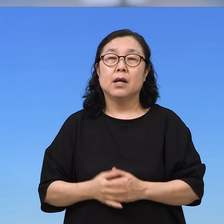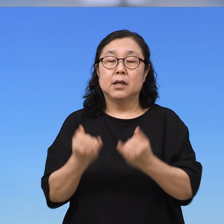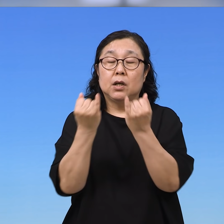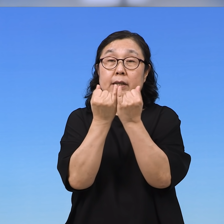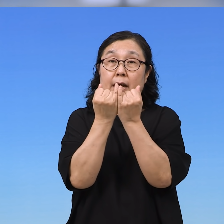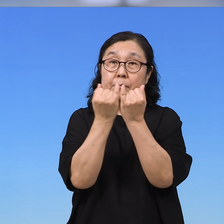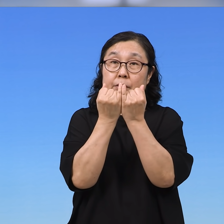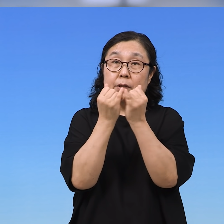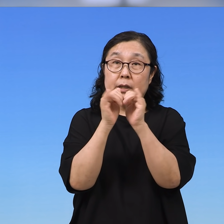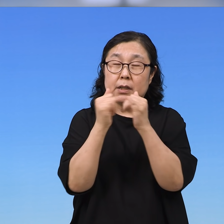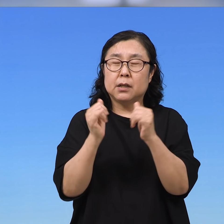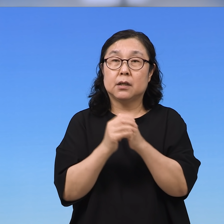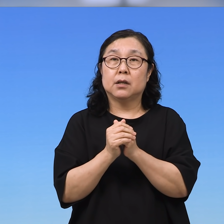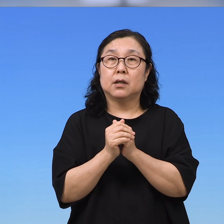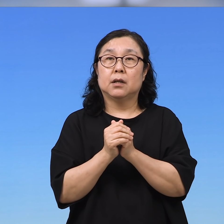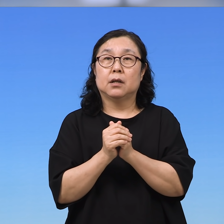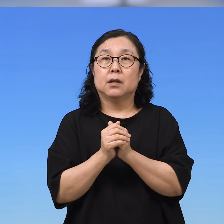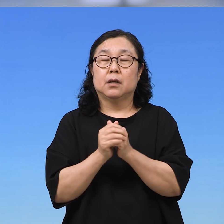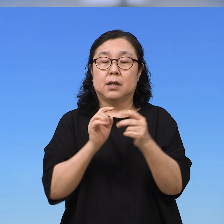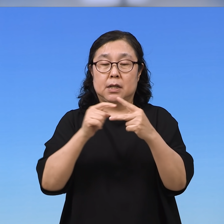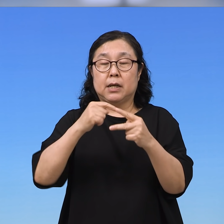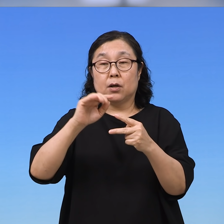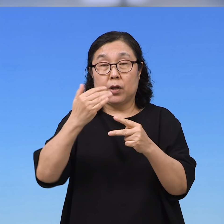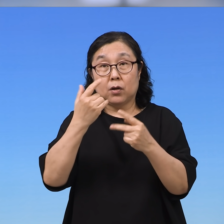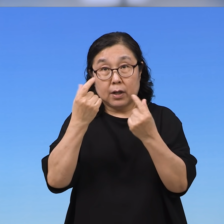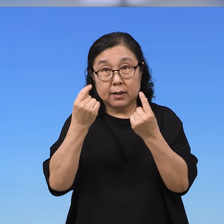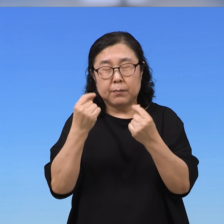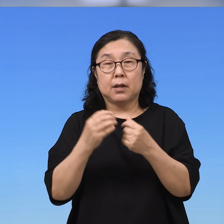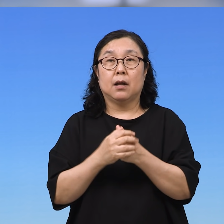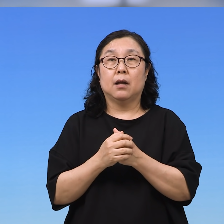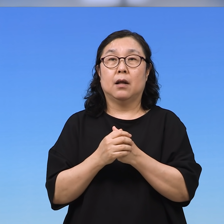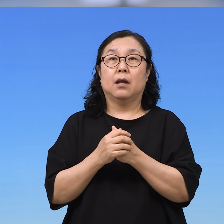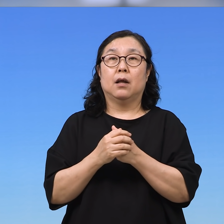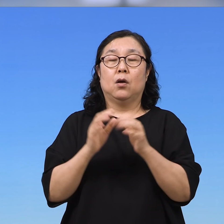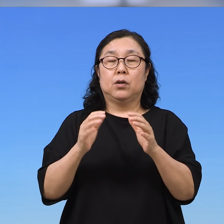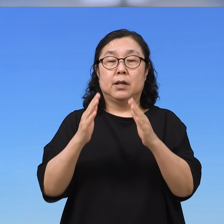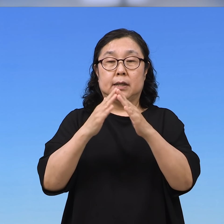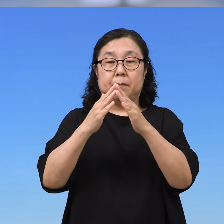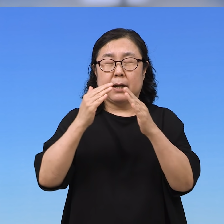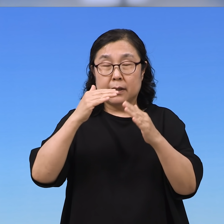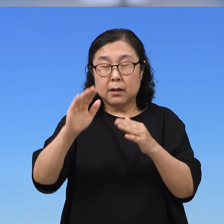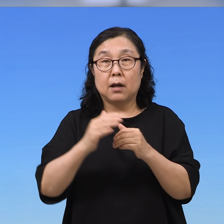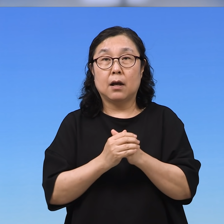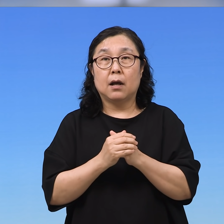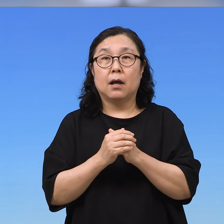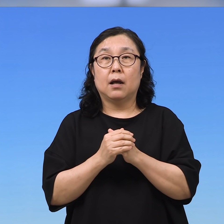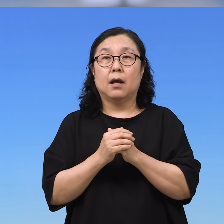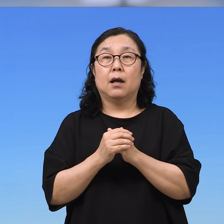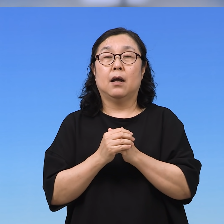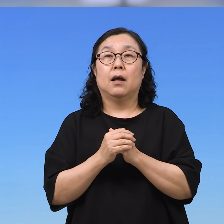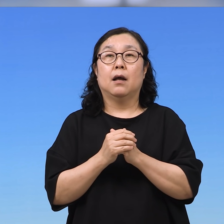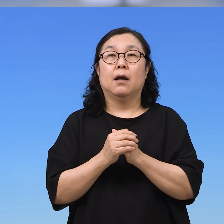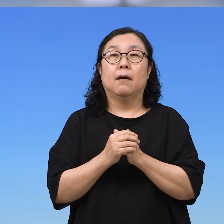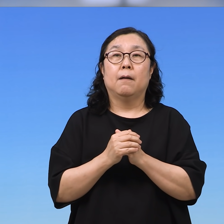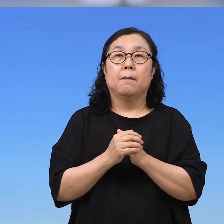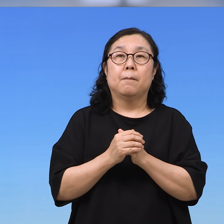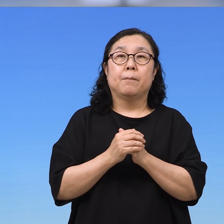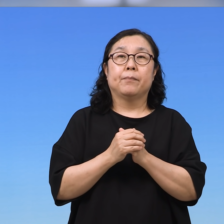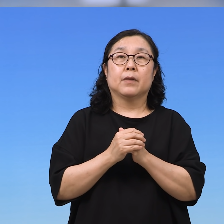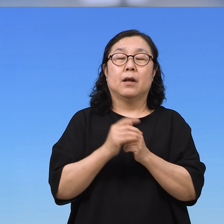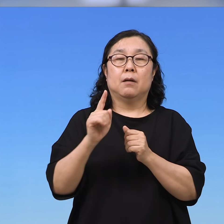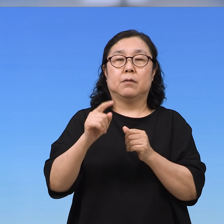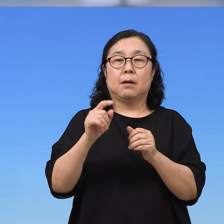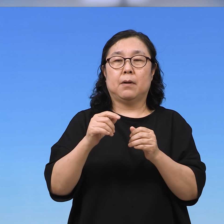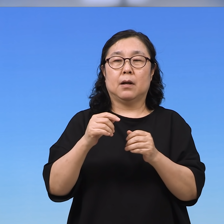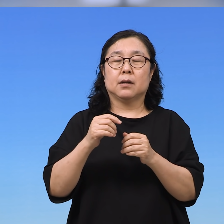우리 여성분들은 이 설명하면은 막 확 이해가 될 것 같아. 오늘 집에 가서, 아니면 이미 집에 있는 분 예배